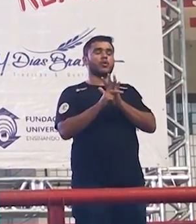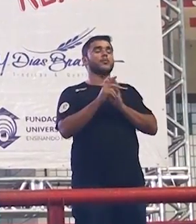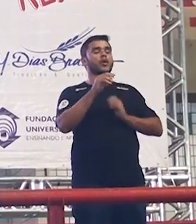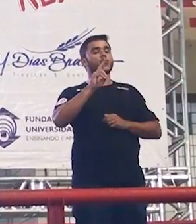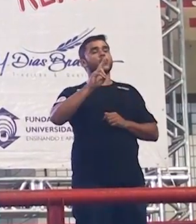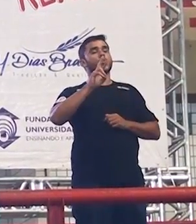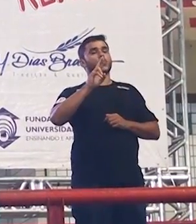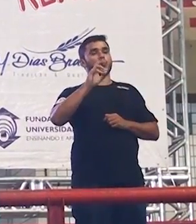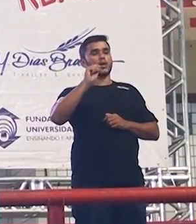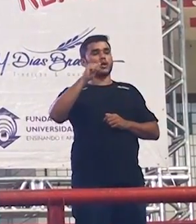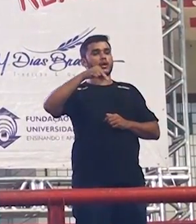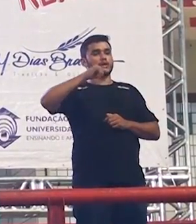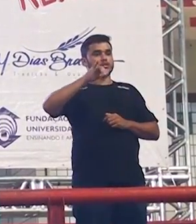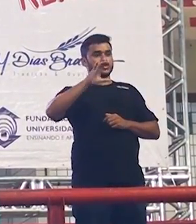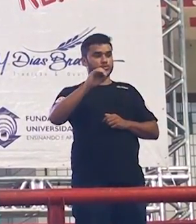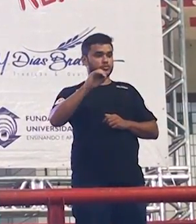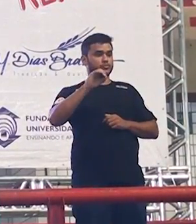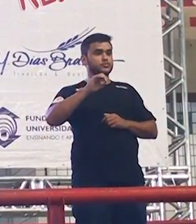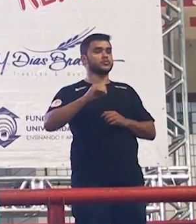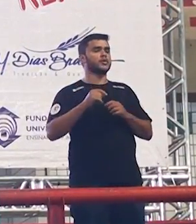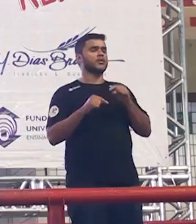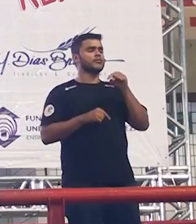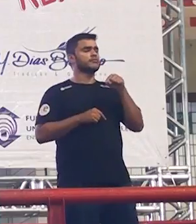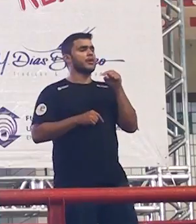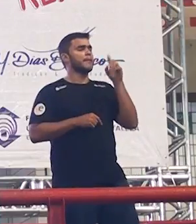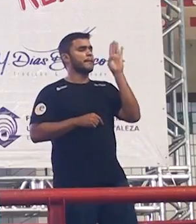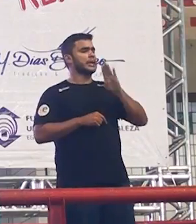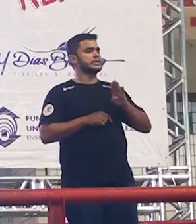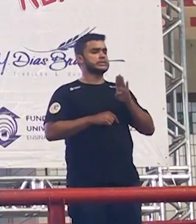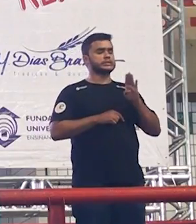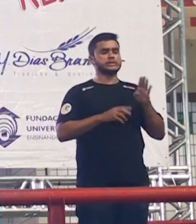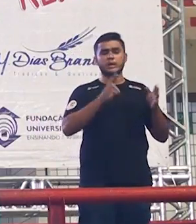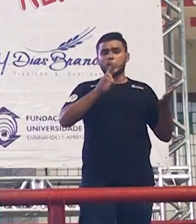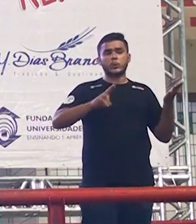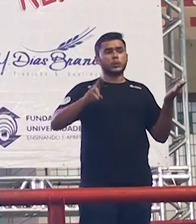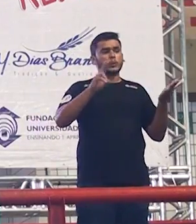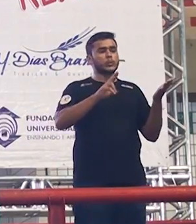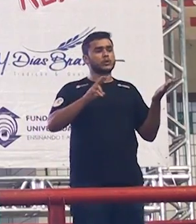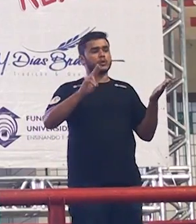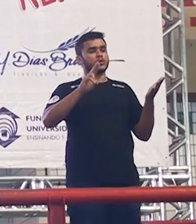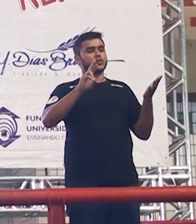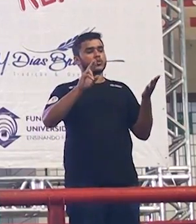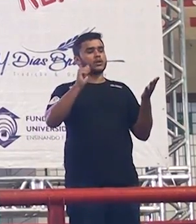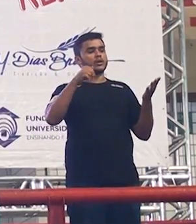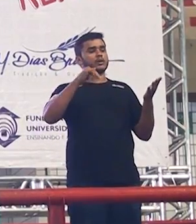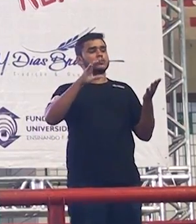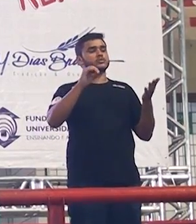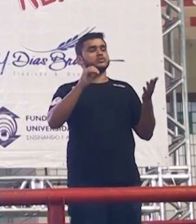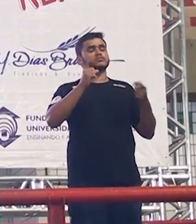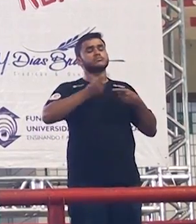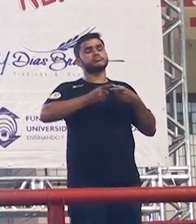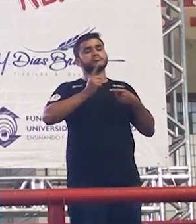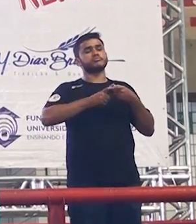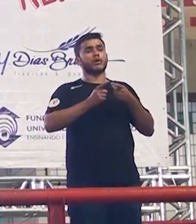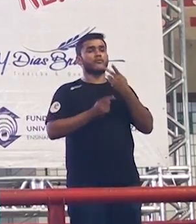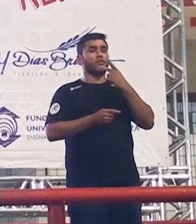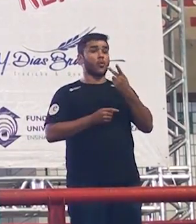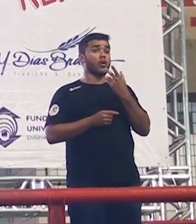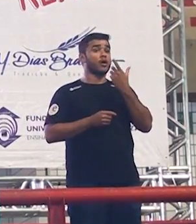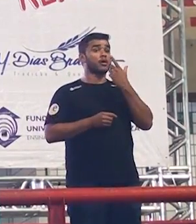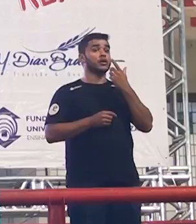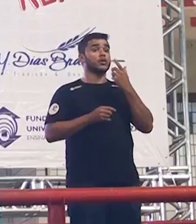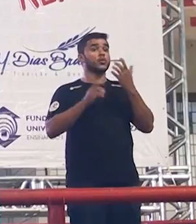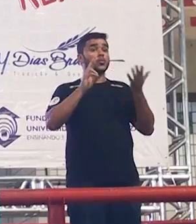urânio. E pessoal, sabe por que o Brasil não usa muito urânio como gerador de energia? Porque geralmente quem